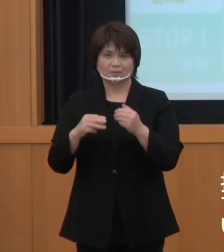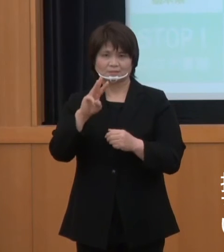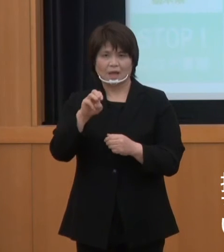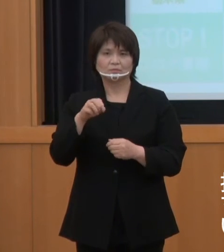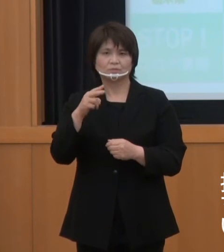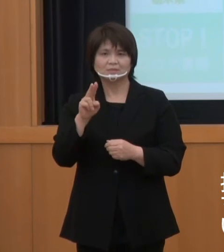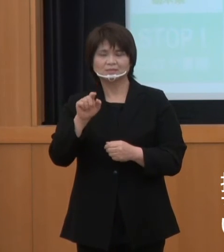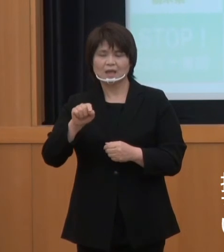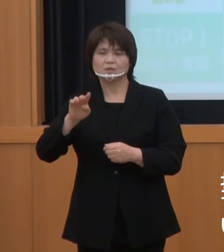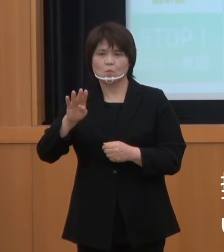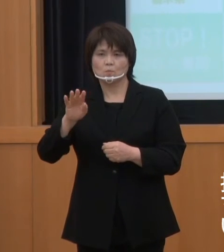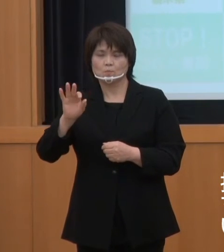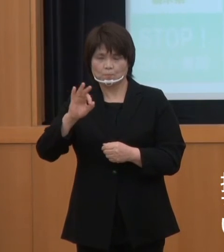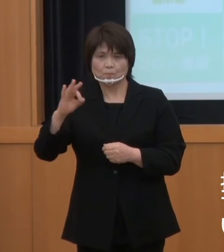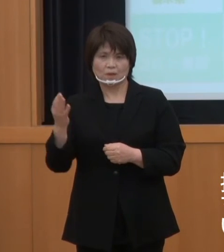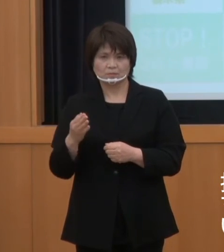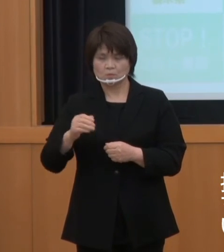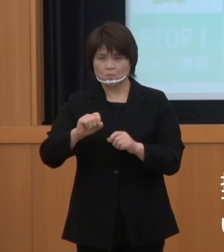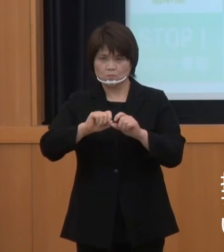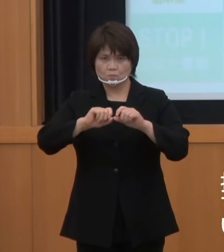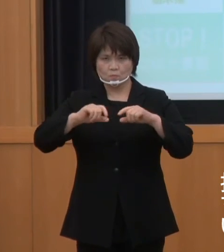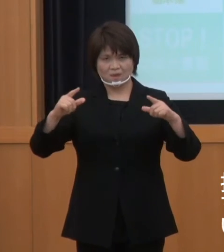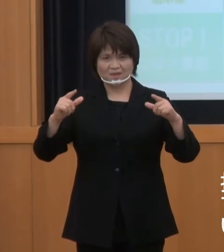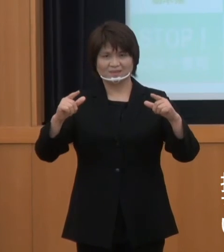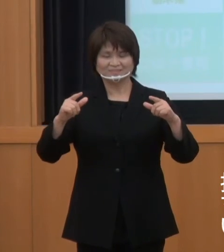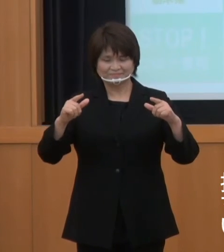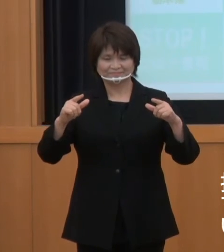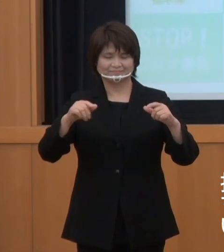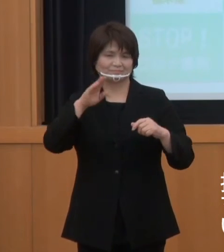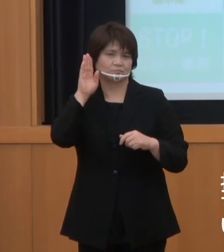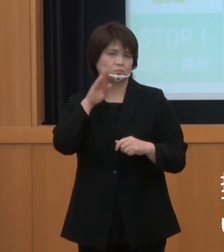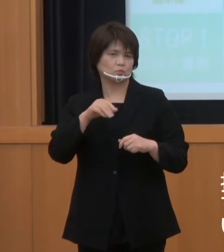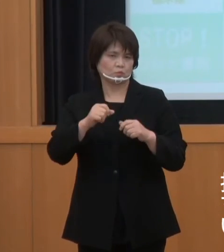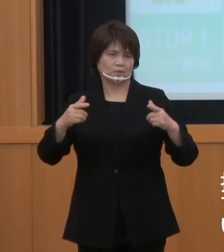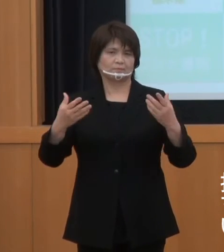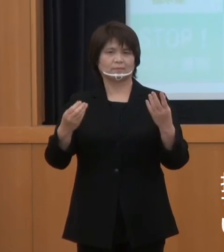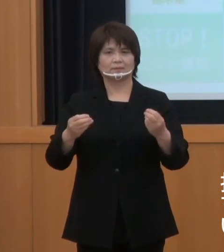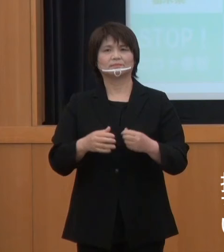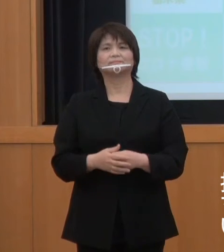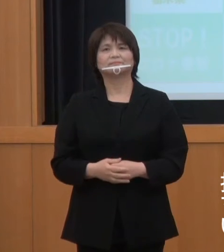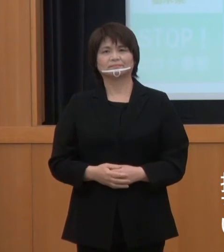32.4 ポイントの増と大幅に上昇いたしました。